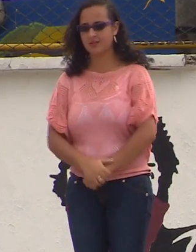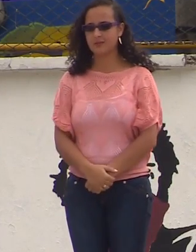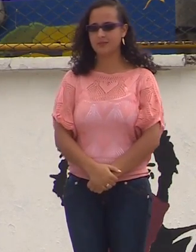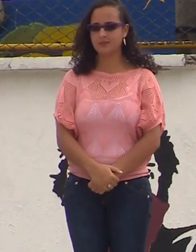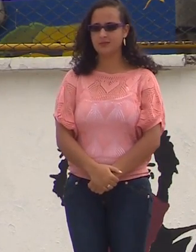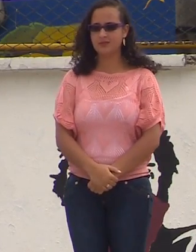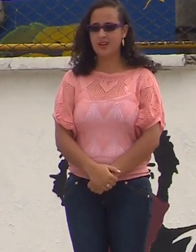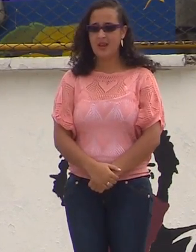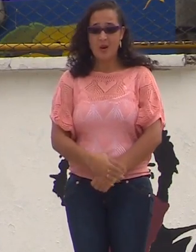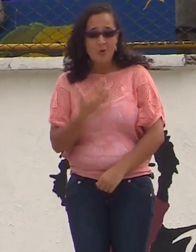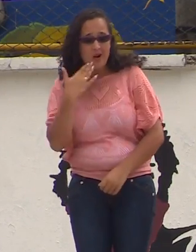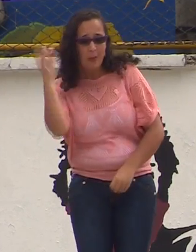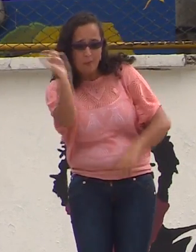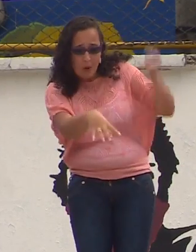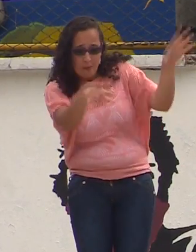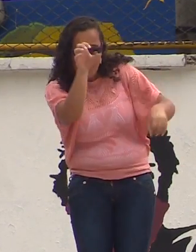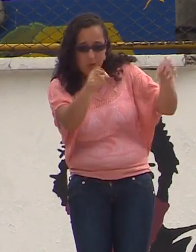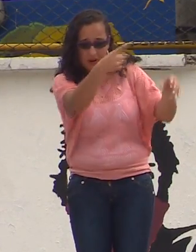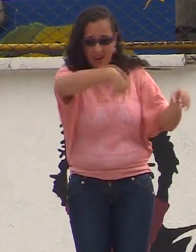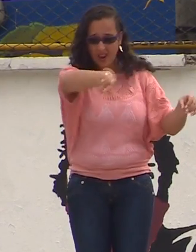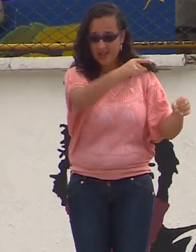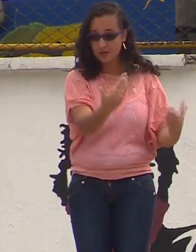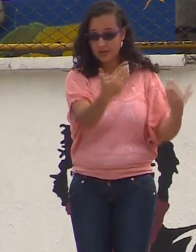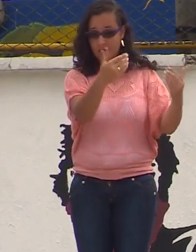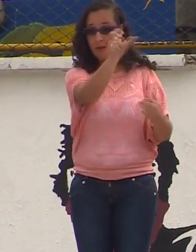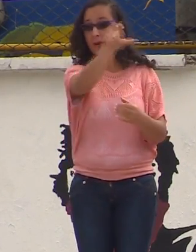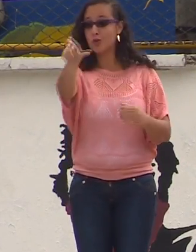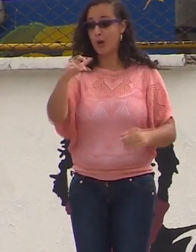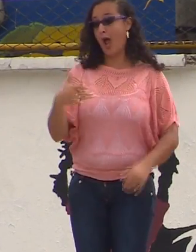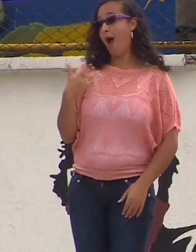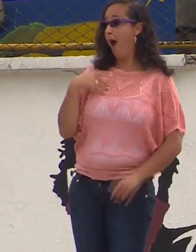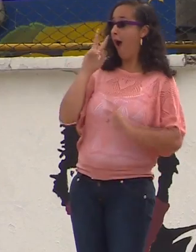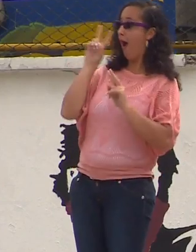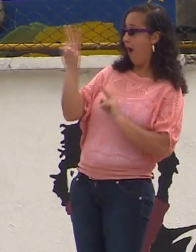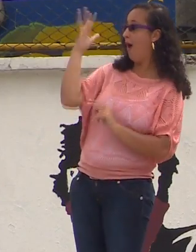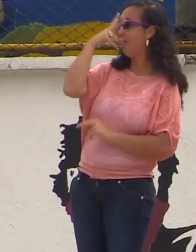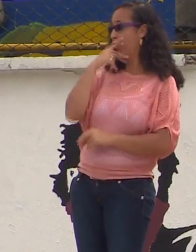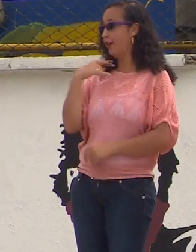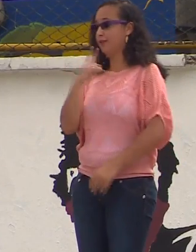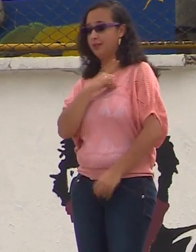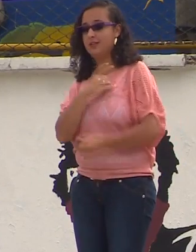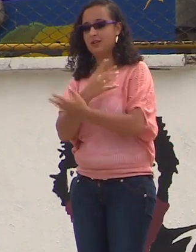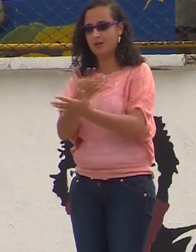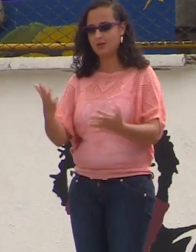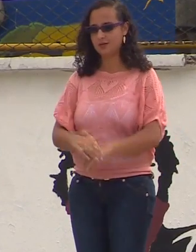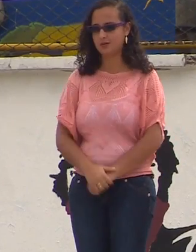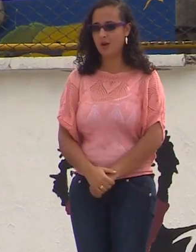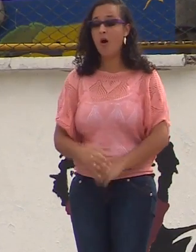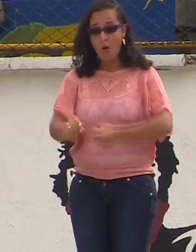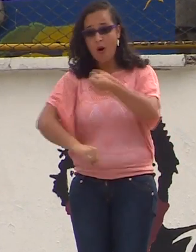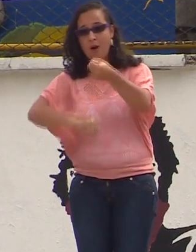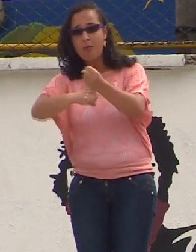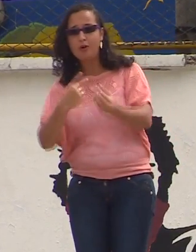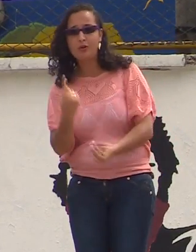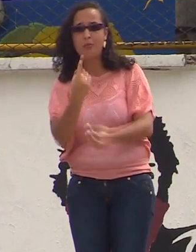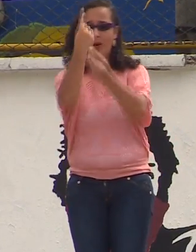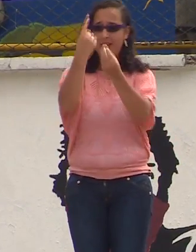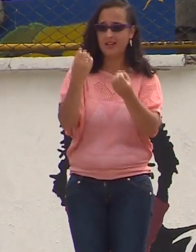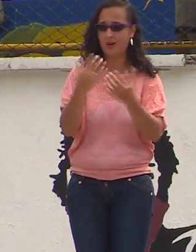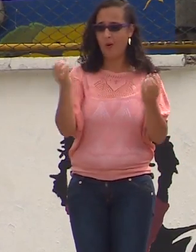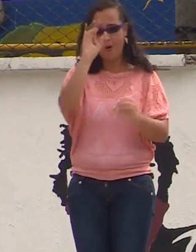hacia adentro y desde afuera? ¿Consolida causas políticas y atrae adeptos